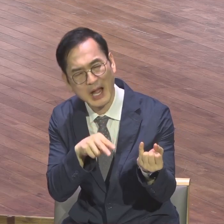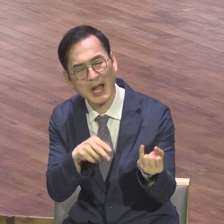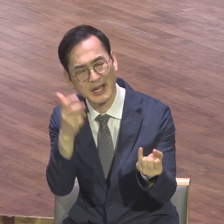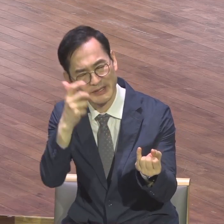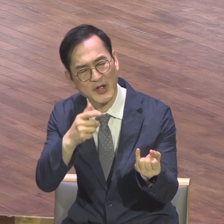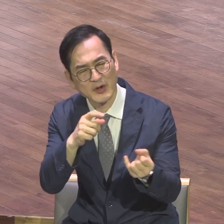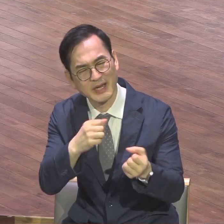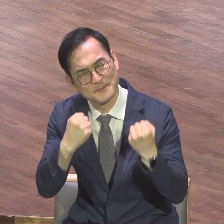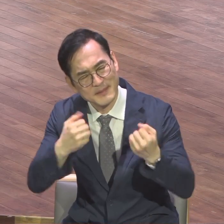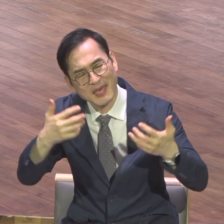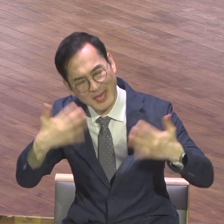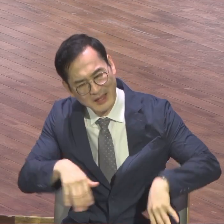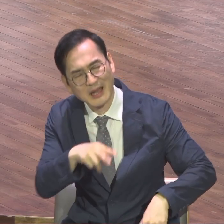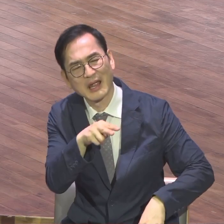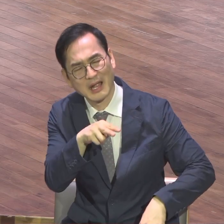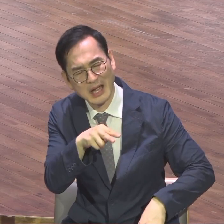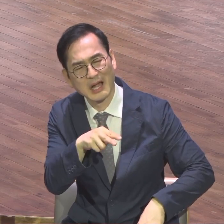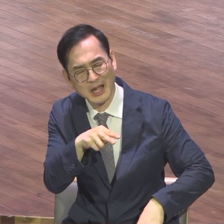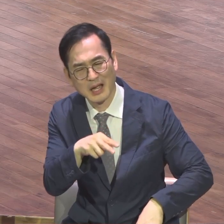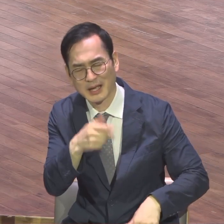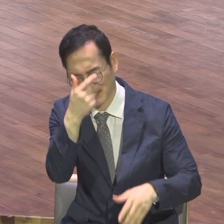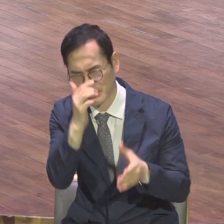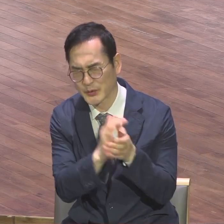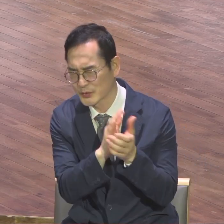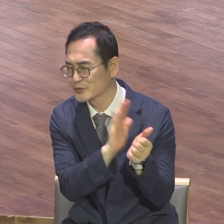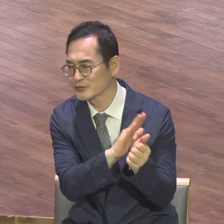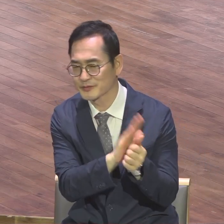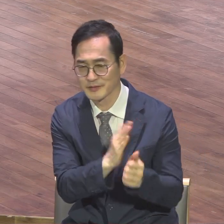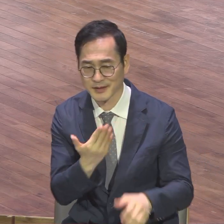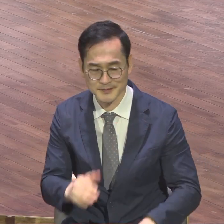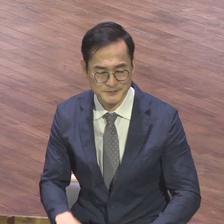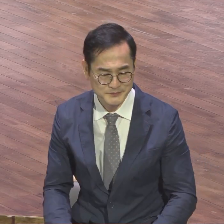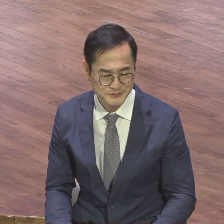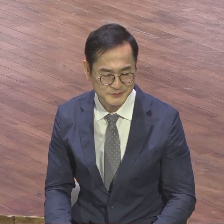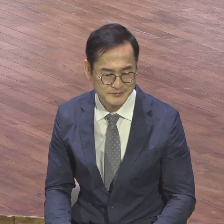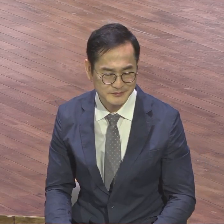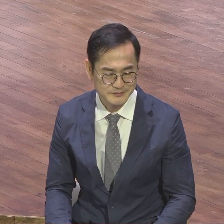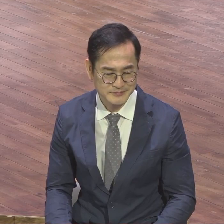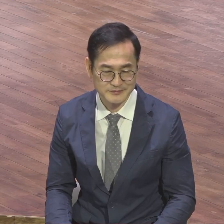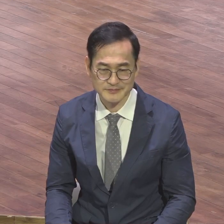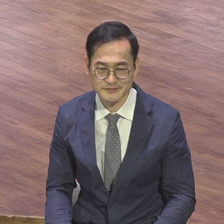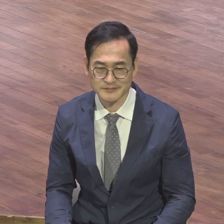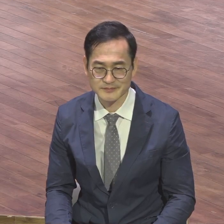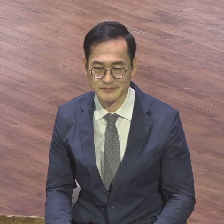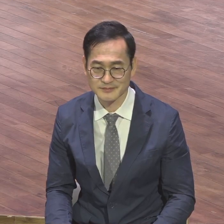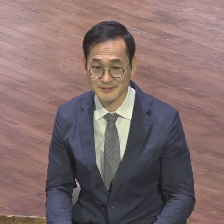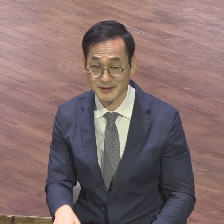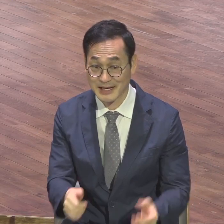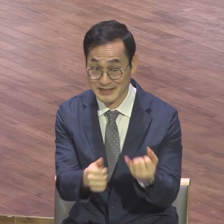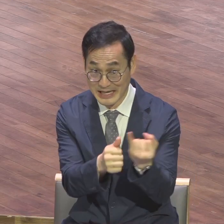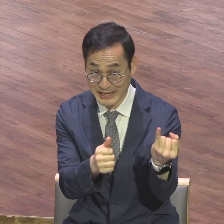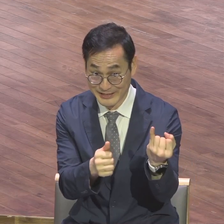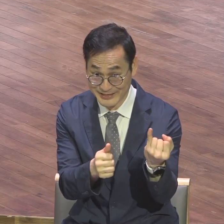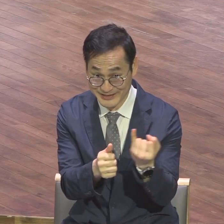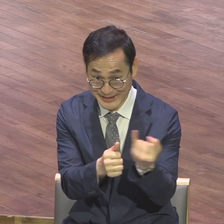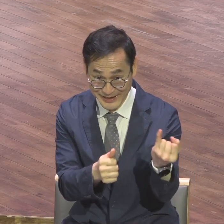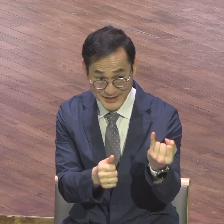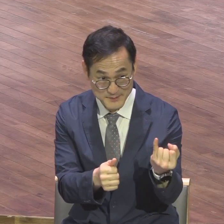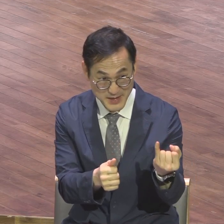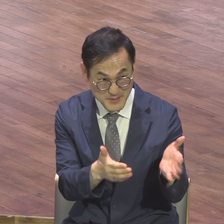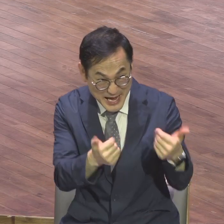그래서 누가 자꾸 그래요. 마누라 때문에 힘들다 그래서 마누라 힘들거든. 사탄아 우리 집 사람